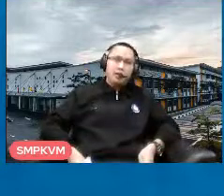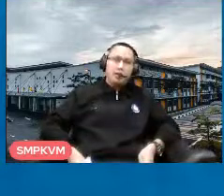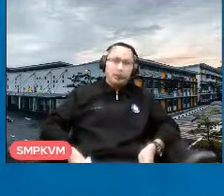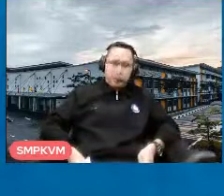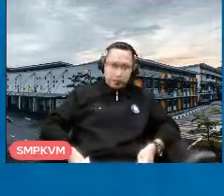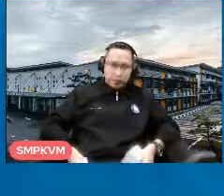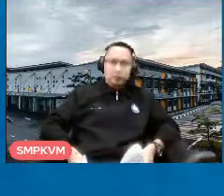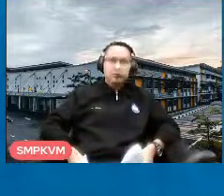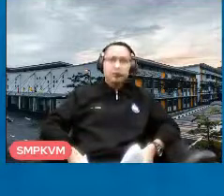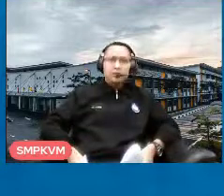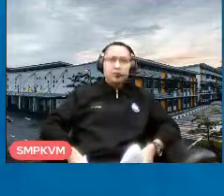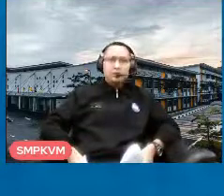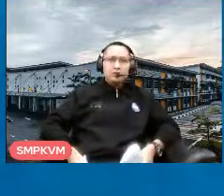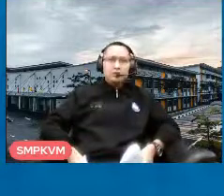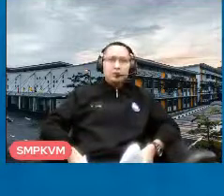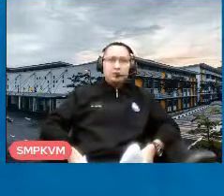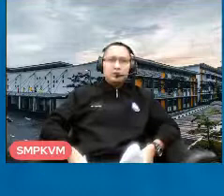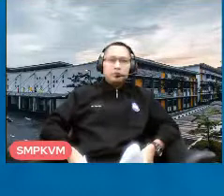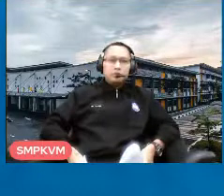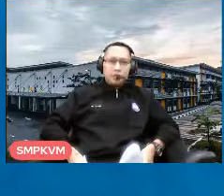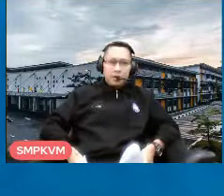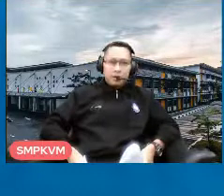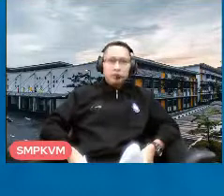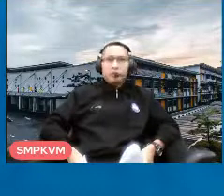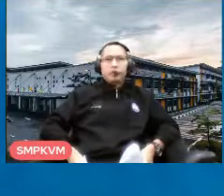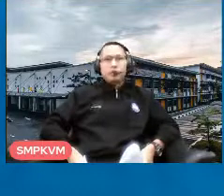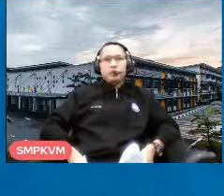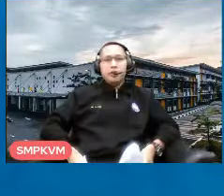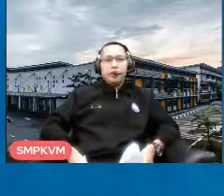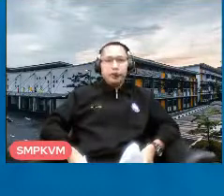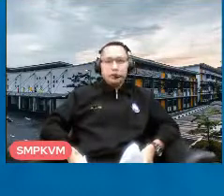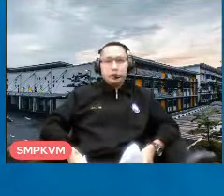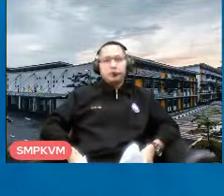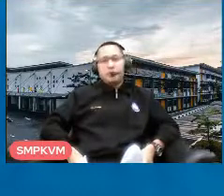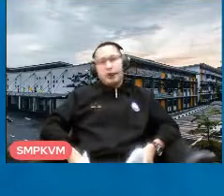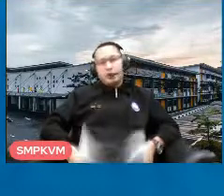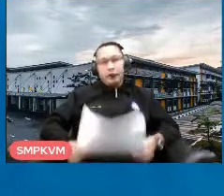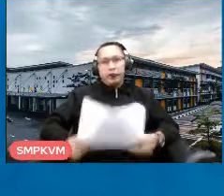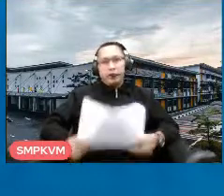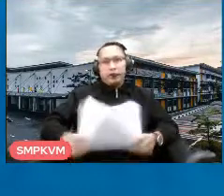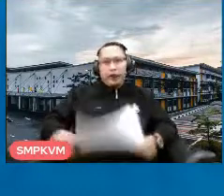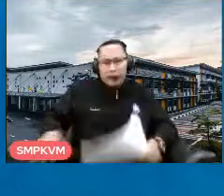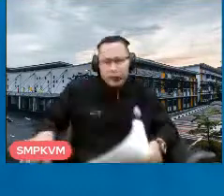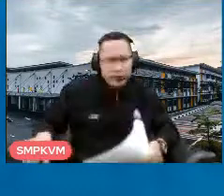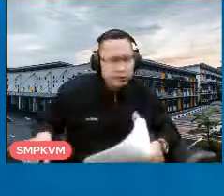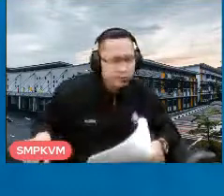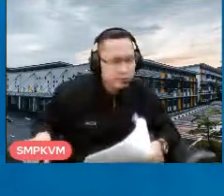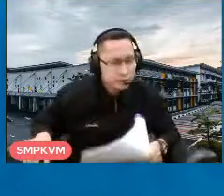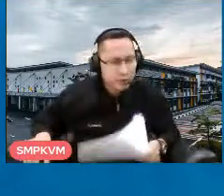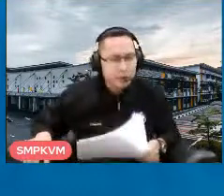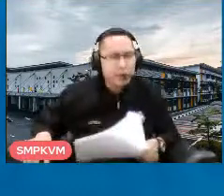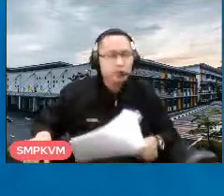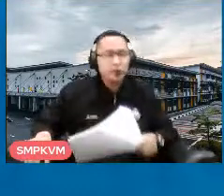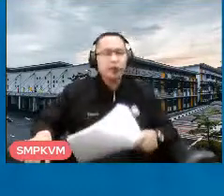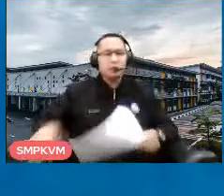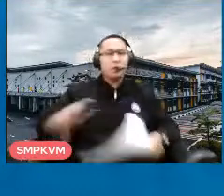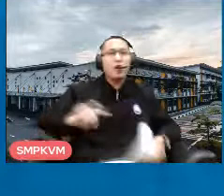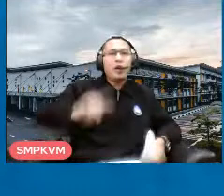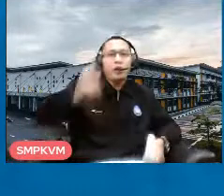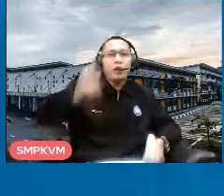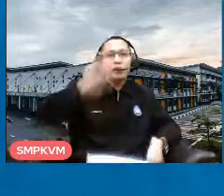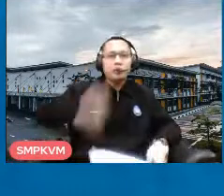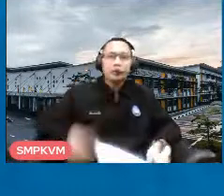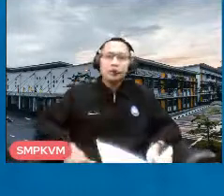aneh pelaku bergaduh jadi gangster gaya-gaya ngapa deh sama teteh